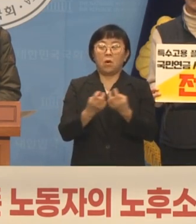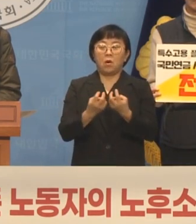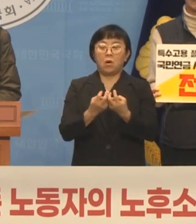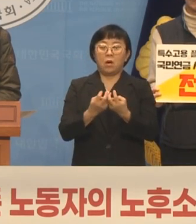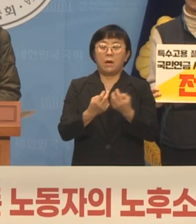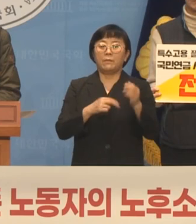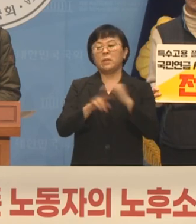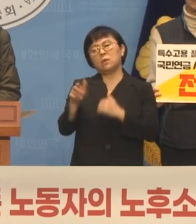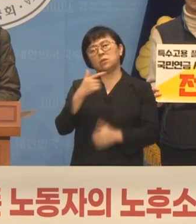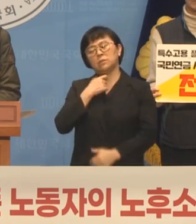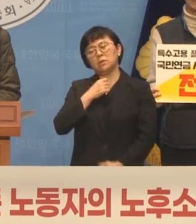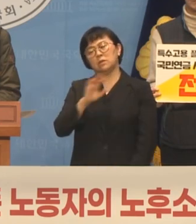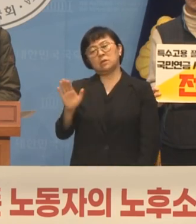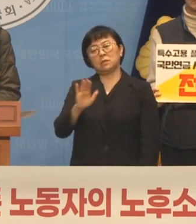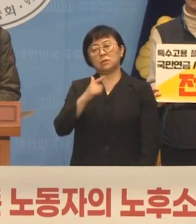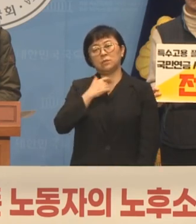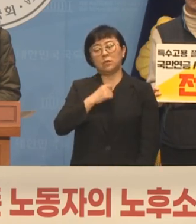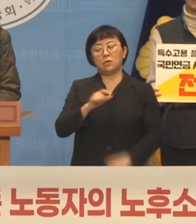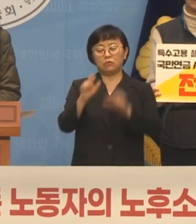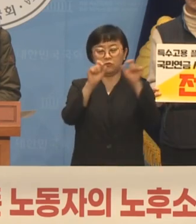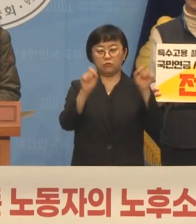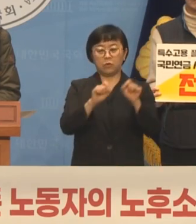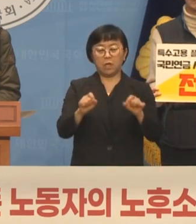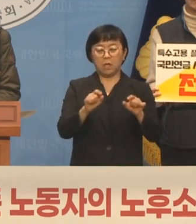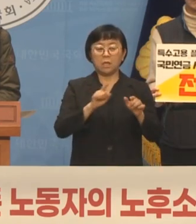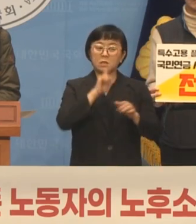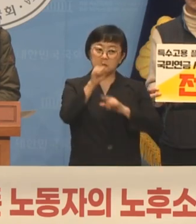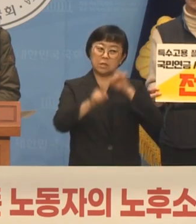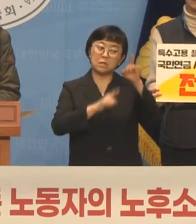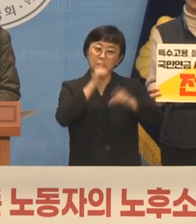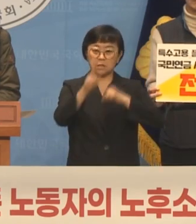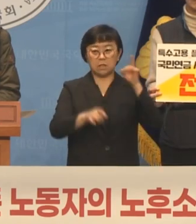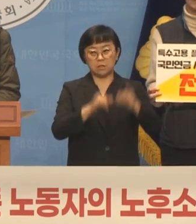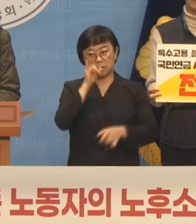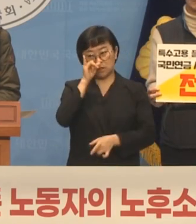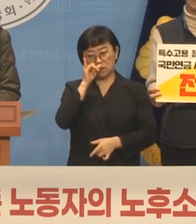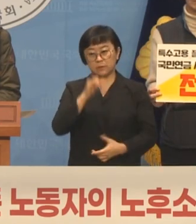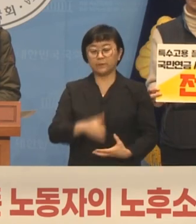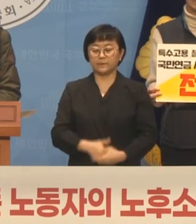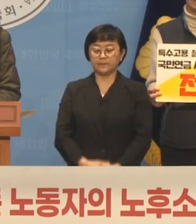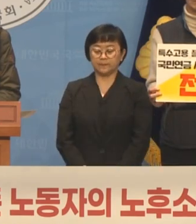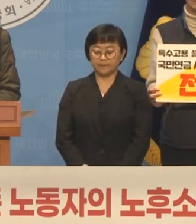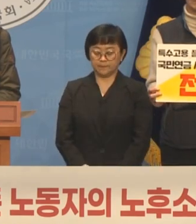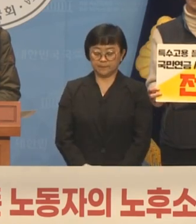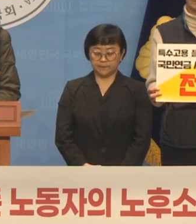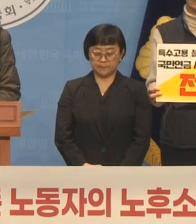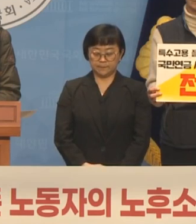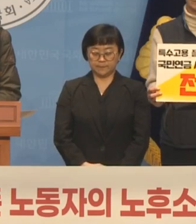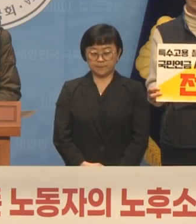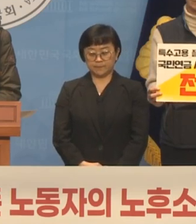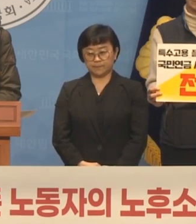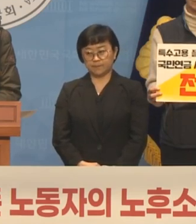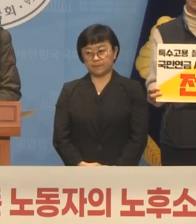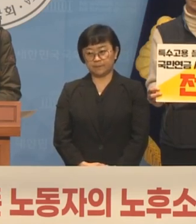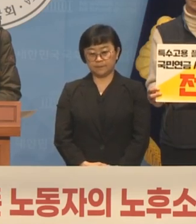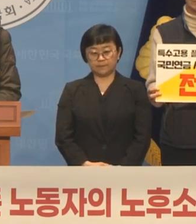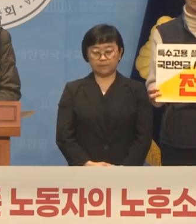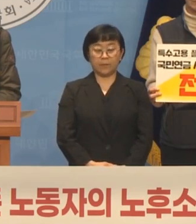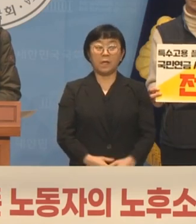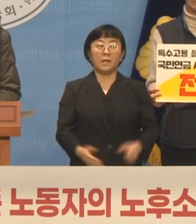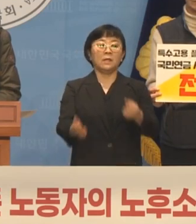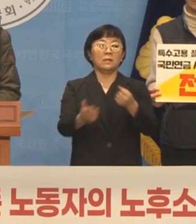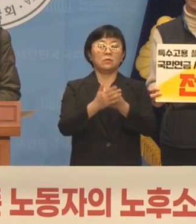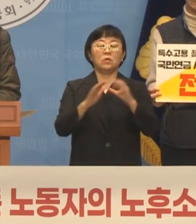이거를 피해가려고 유예를 신청하는 경우들이 사실 많은 것입니다.